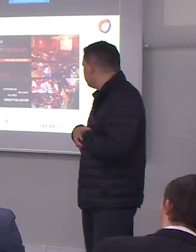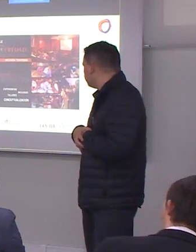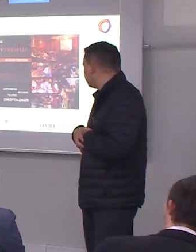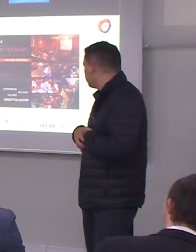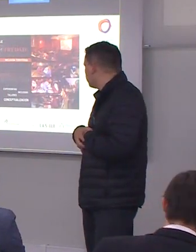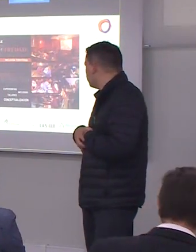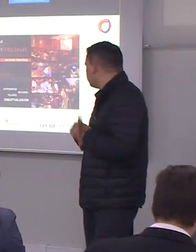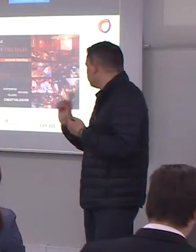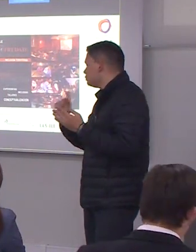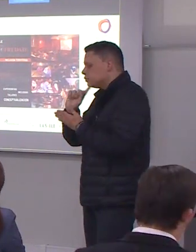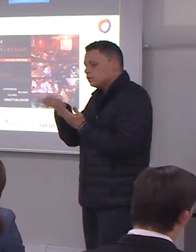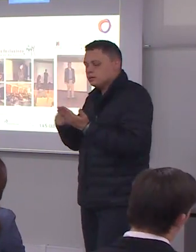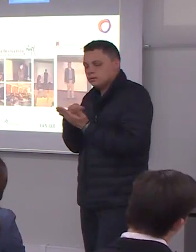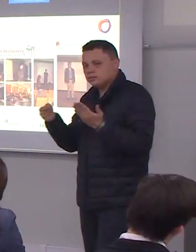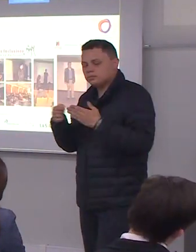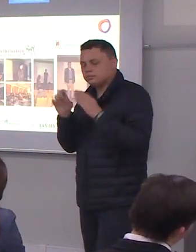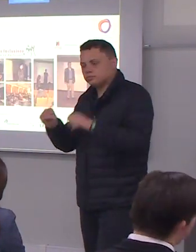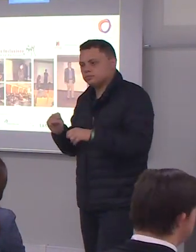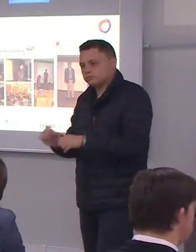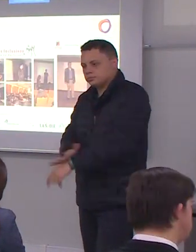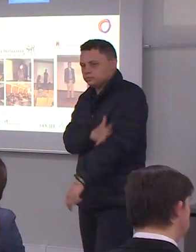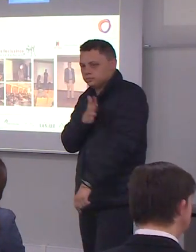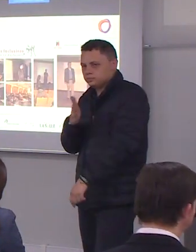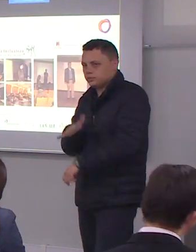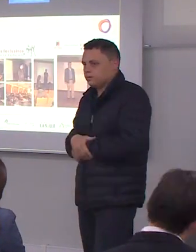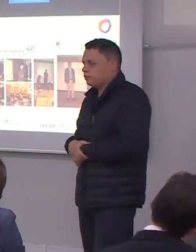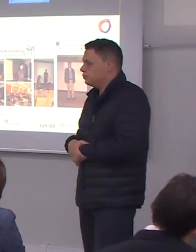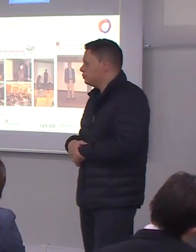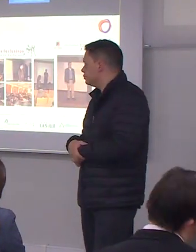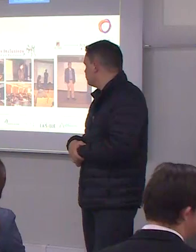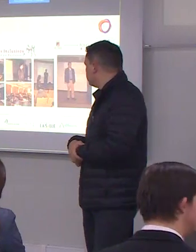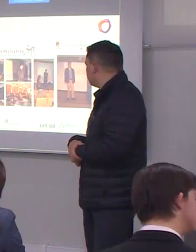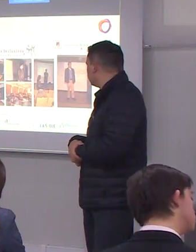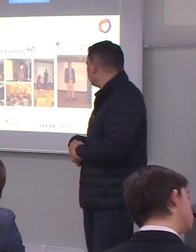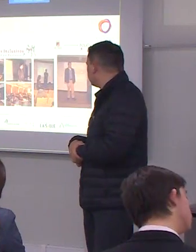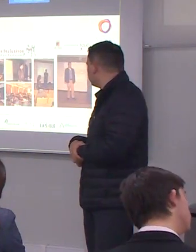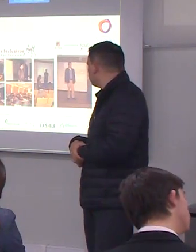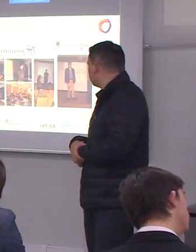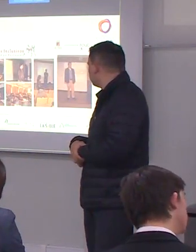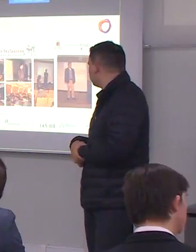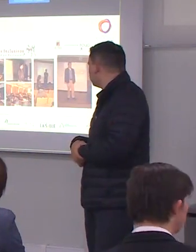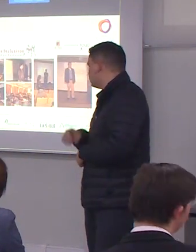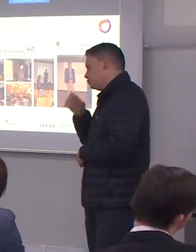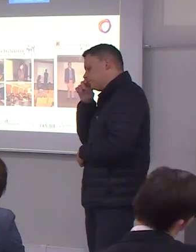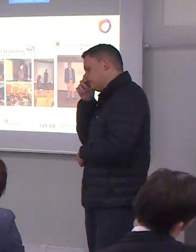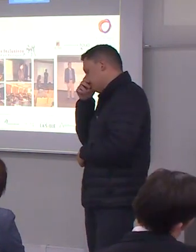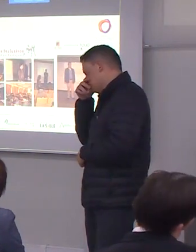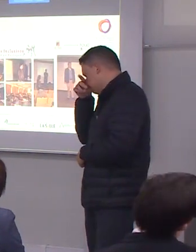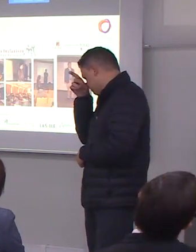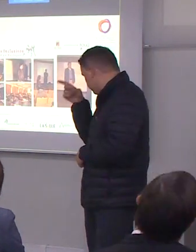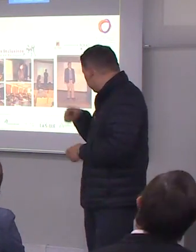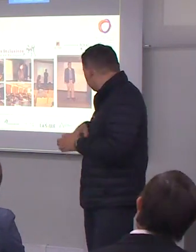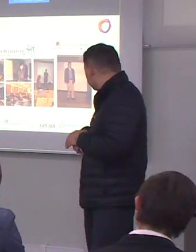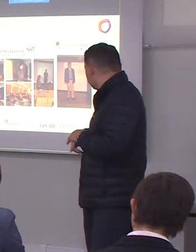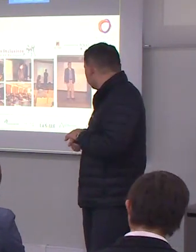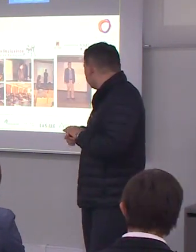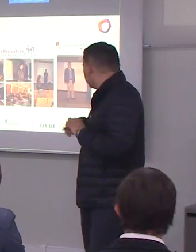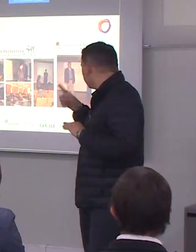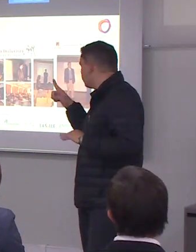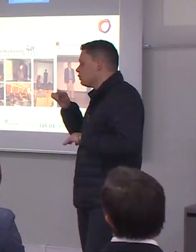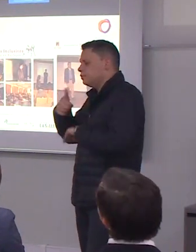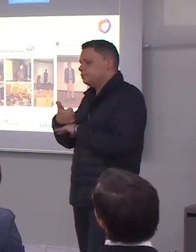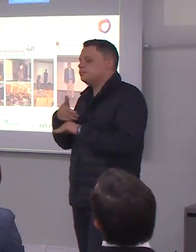para poder diseñar también hay que vivirlo bueno este es Juan Carlos Ortiz comunicador social de la cámara